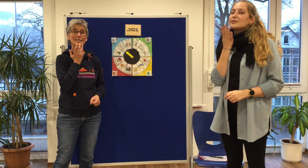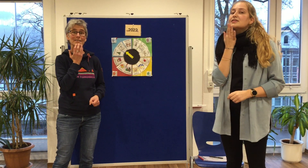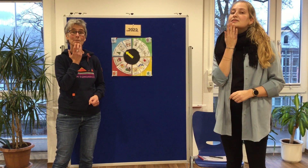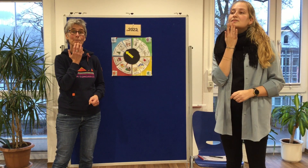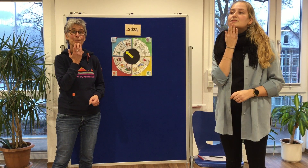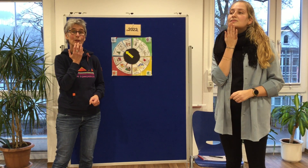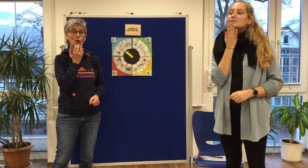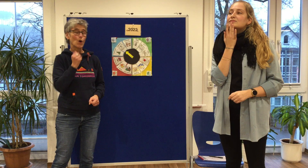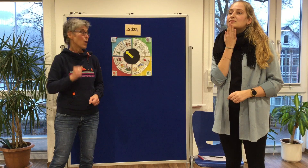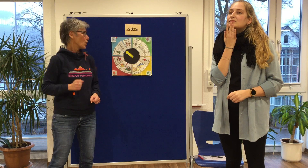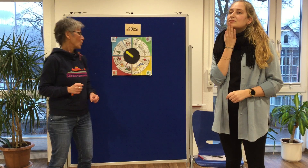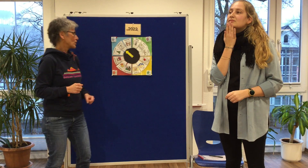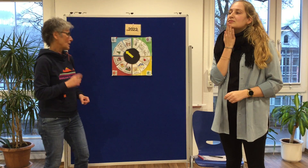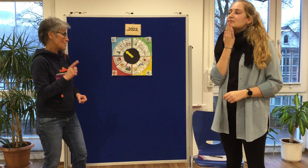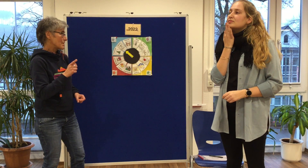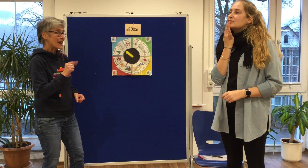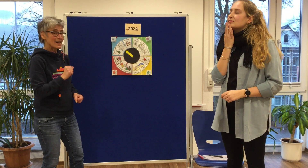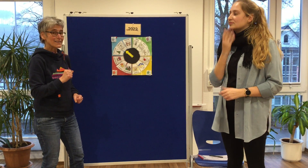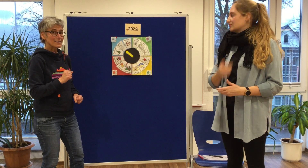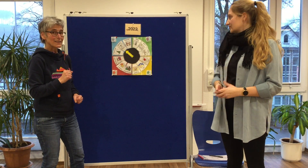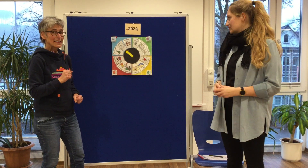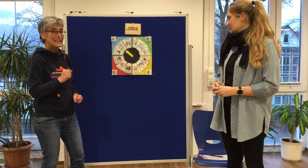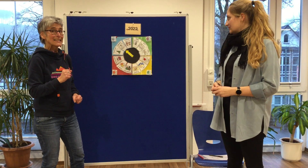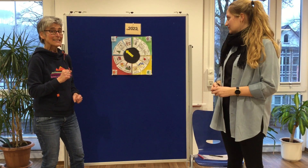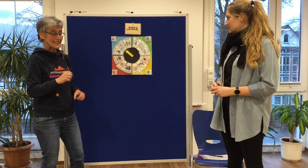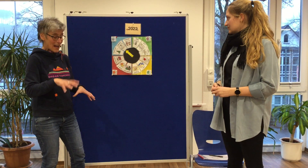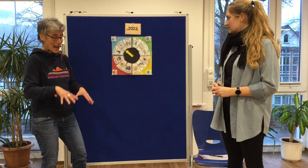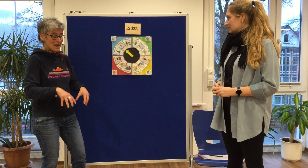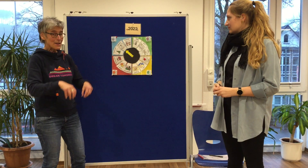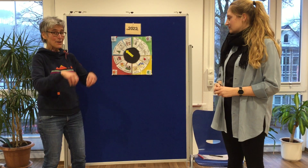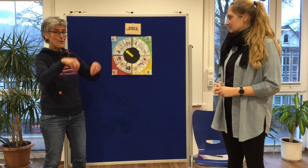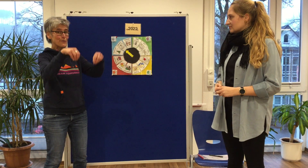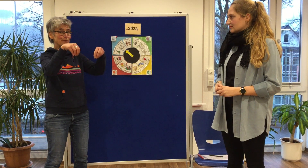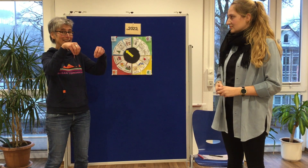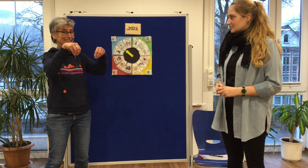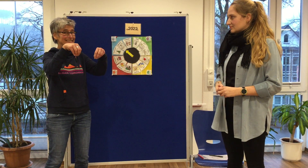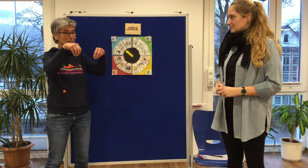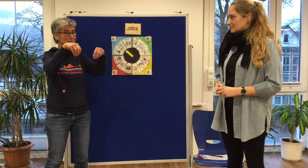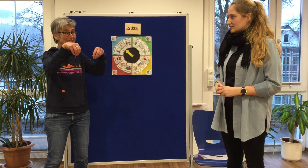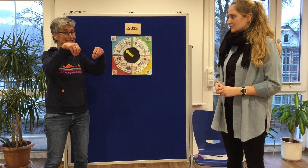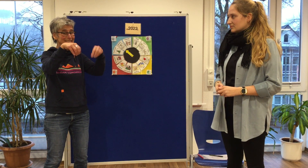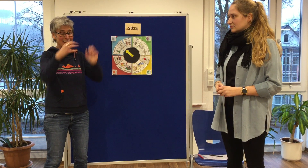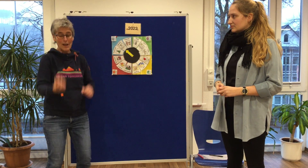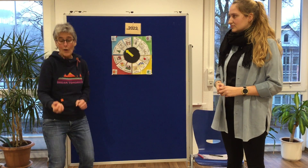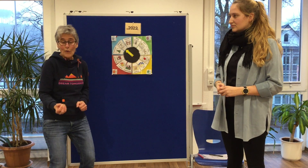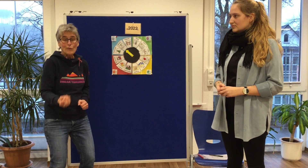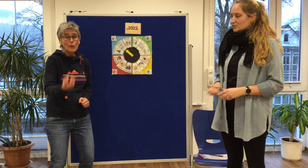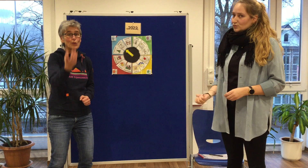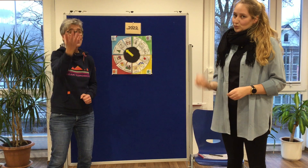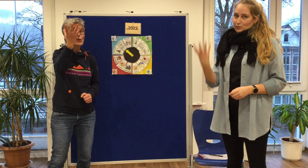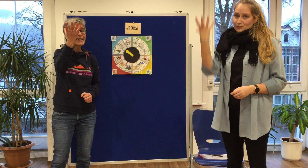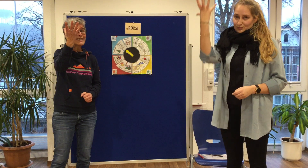März. Und im März, da fängt nämlich der Frühling